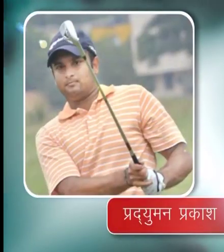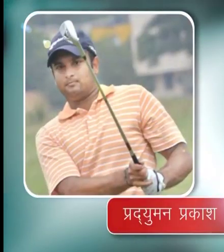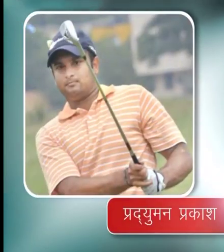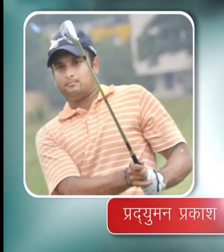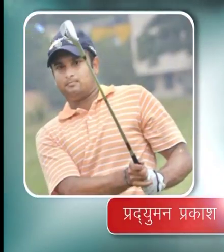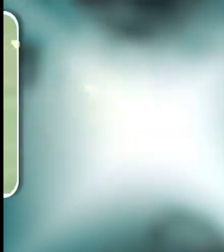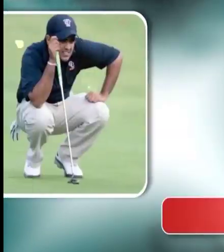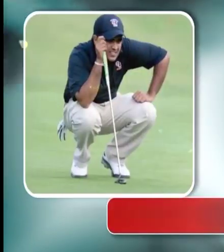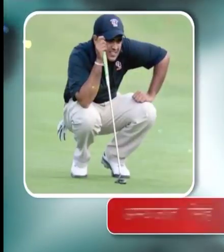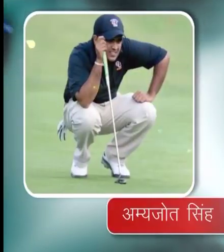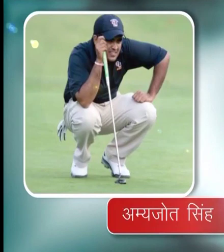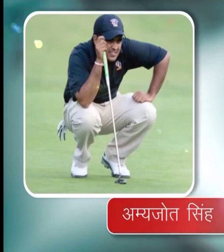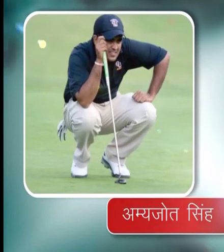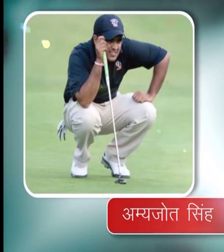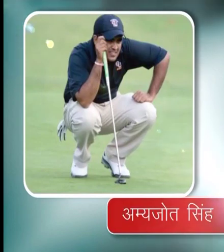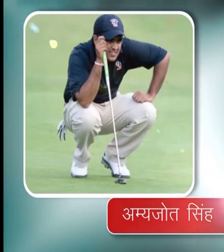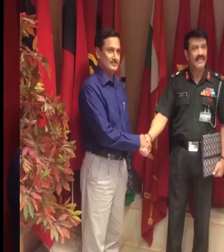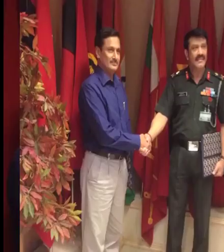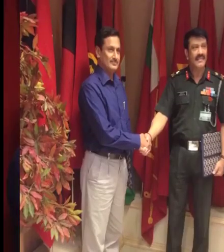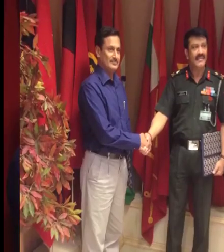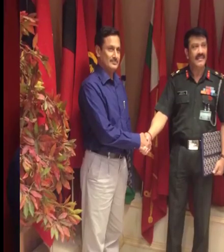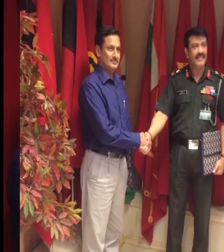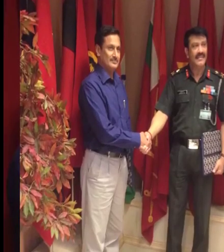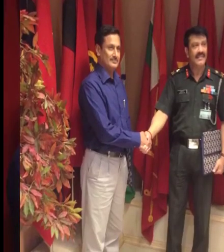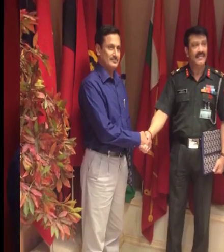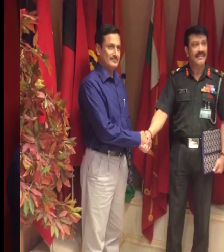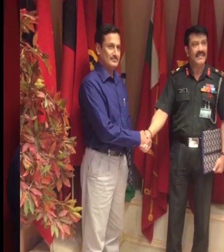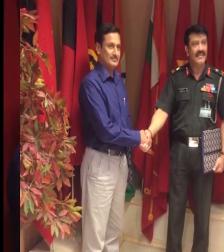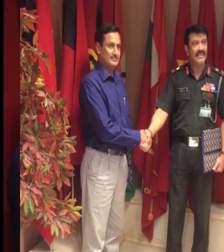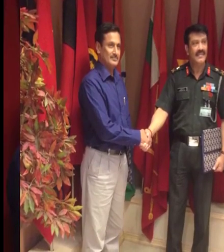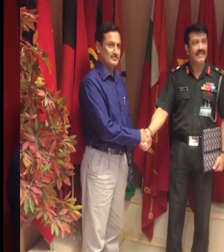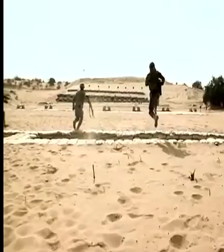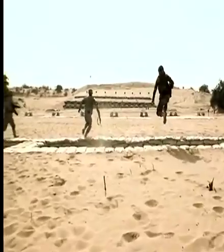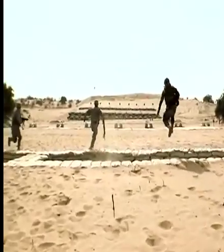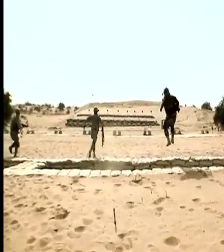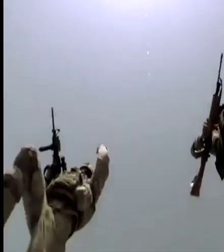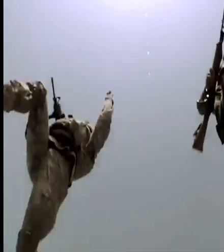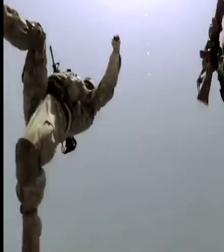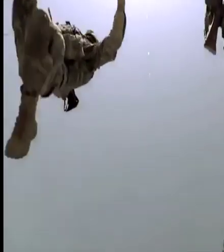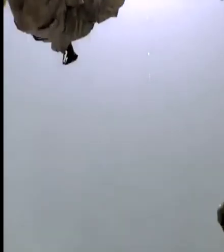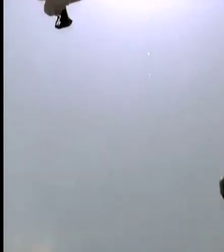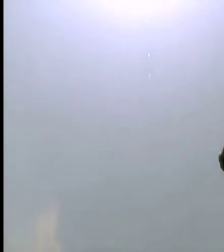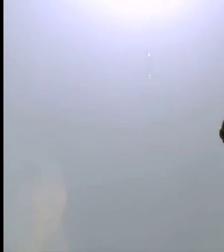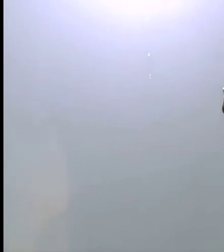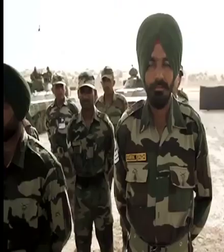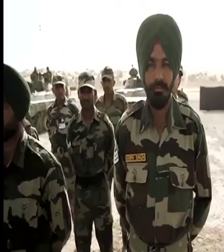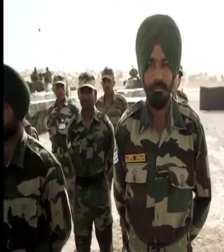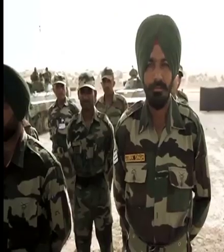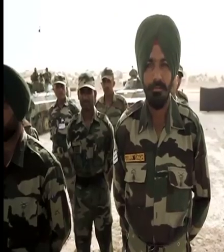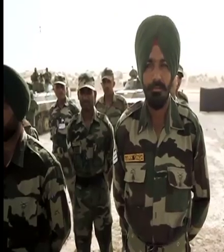प्रकाश और अमय जोत सिंह। NIOS सीमा पर खड़े उन प्रहरियों को भी शिक्षा से लाभान्वित